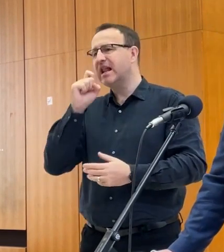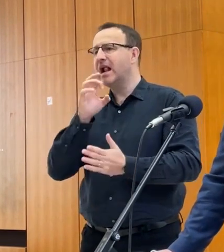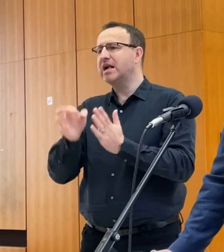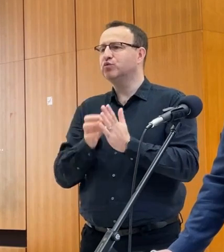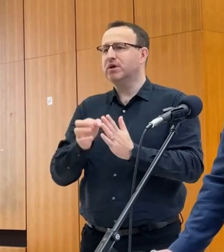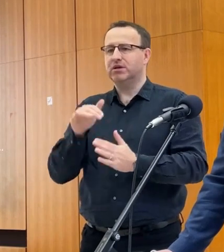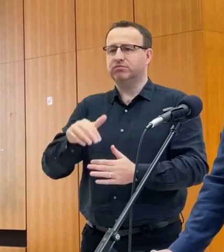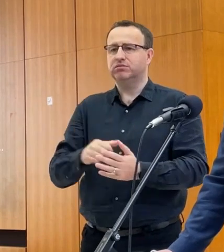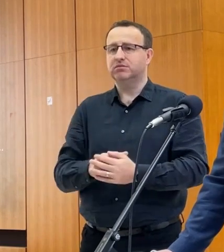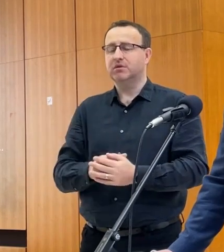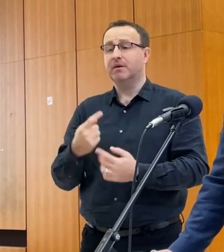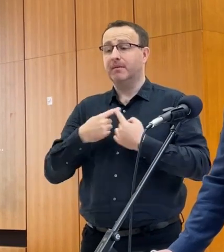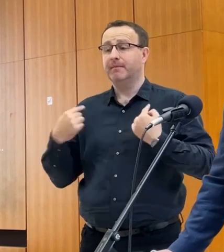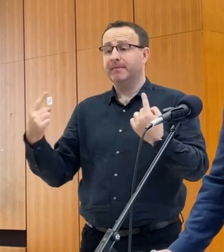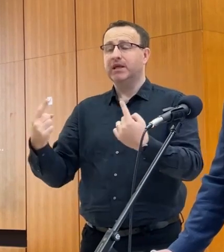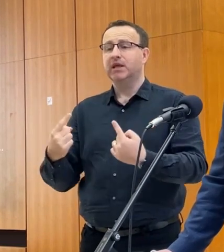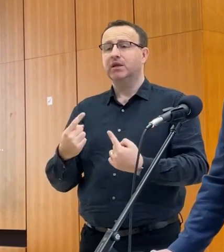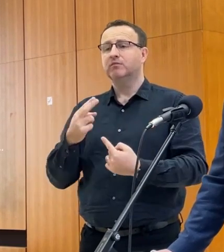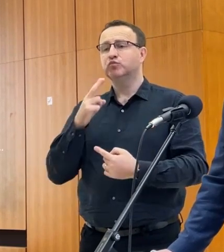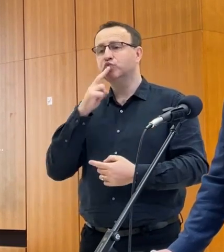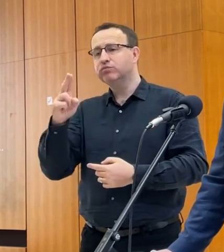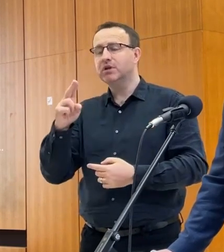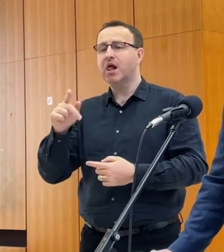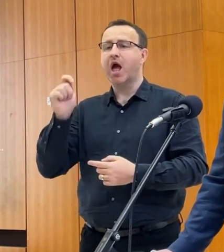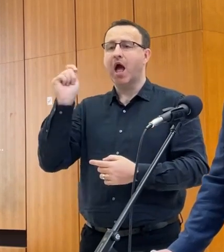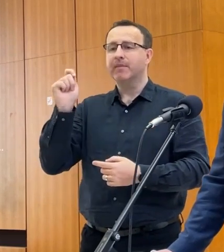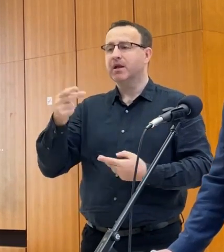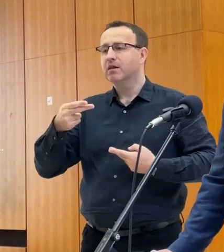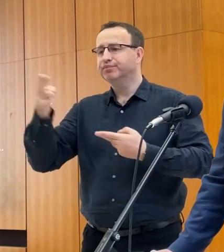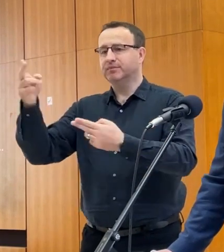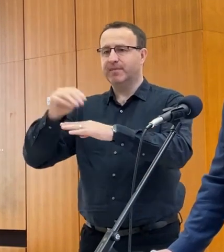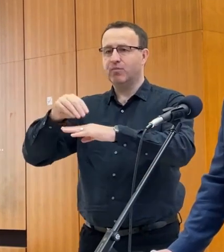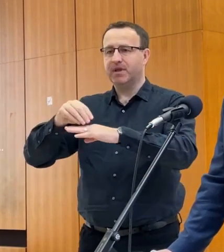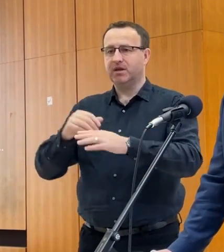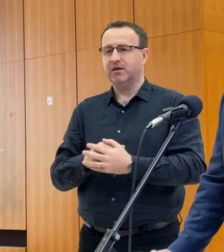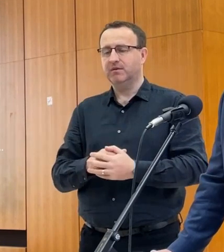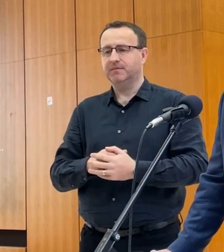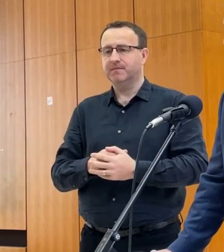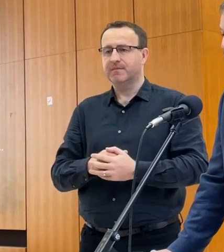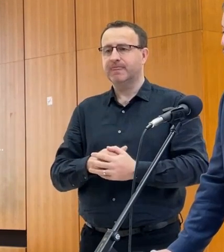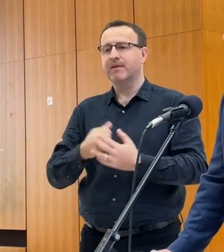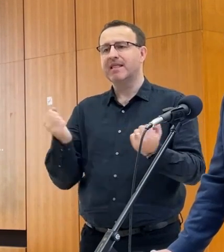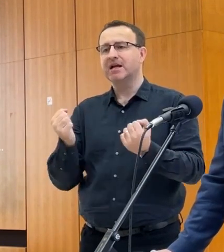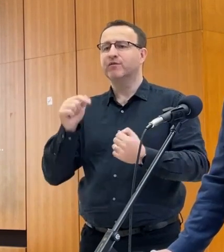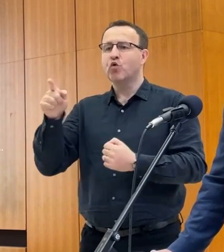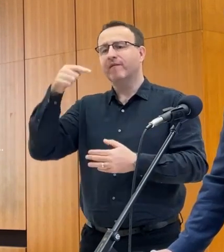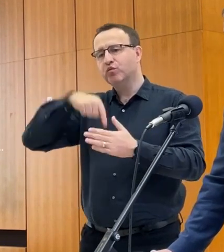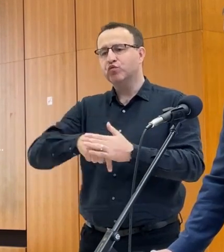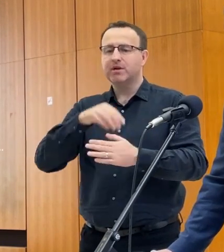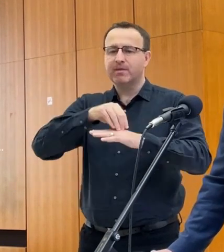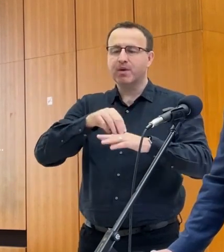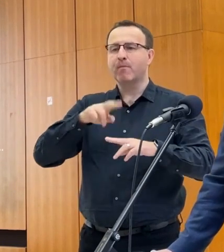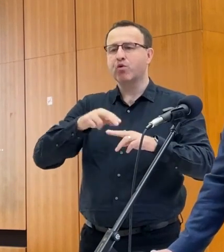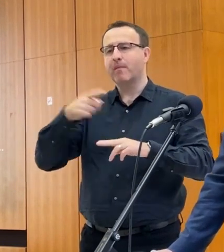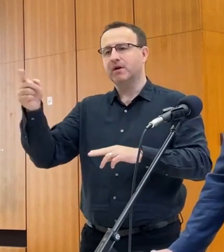je, ale my sme sa zaviazali a v priebehu apríla pošleme do pripomienkového konania alebo najskôr do vnútorného a potom aj do